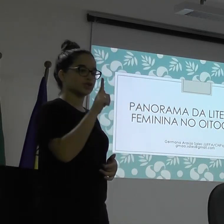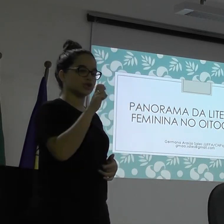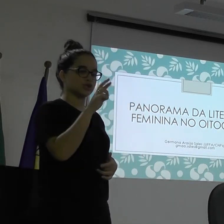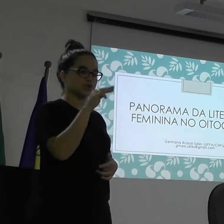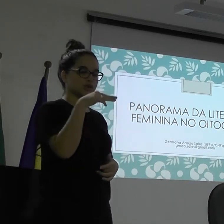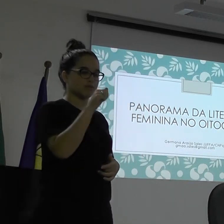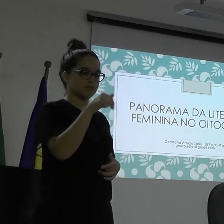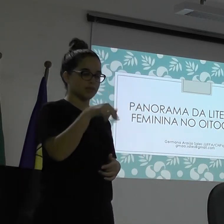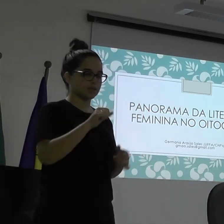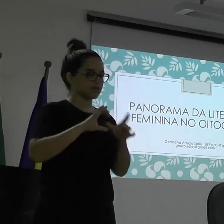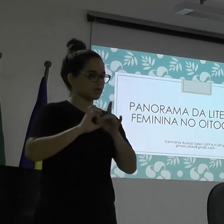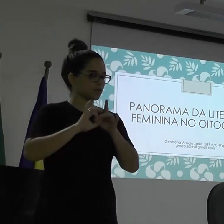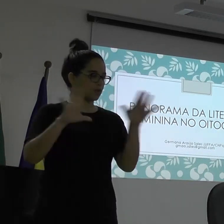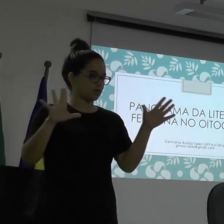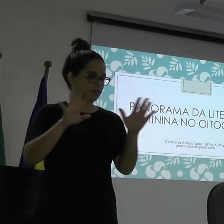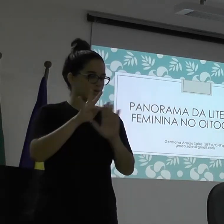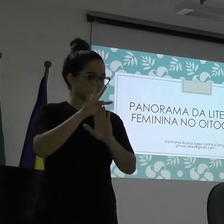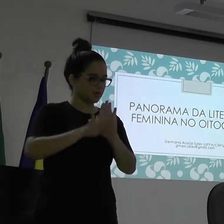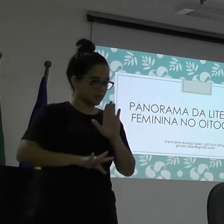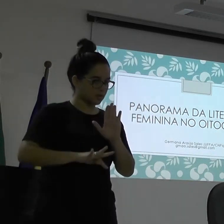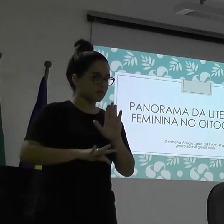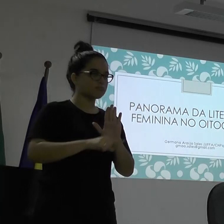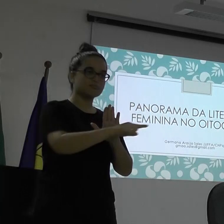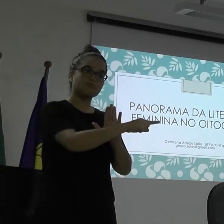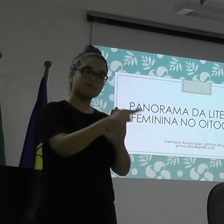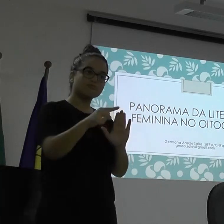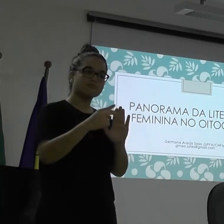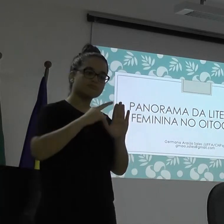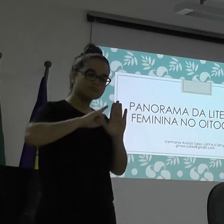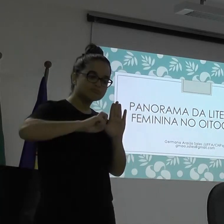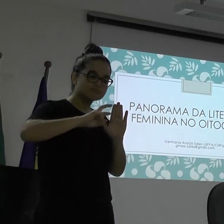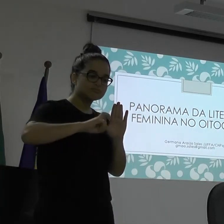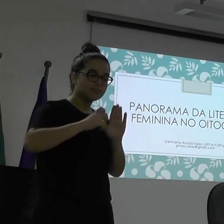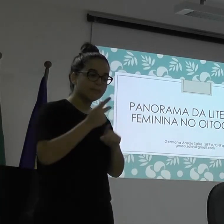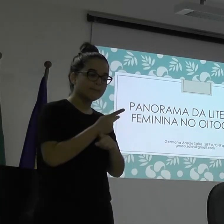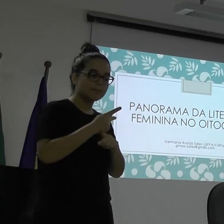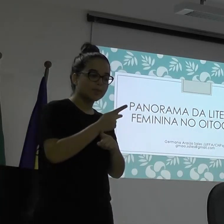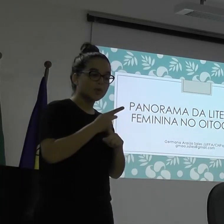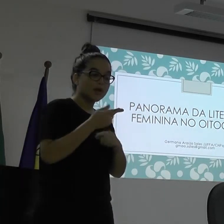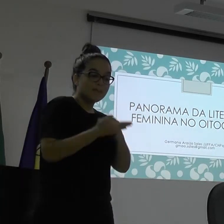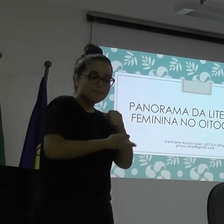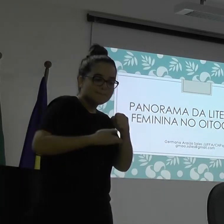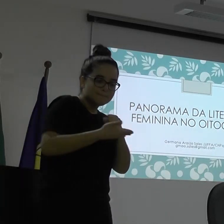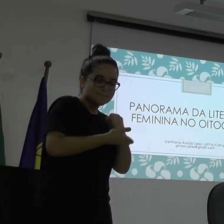o texto e aí vocês partem para as fontes primárias.